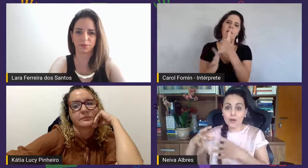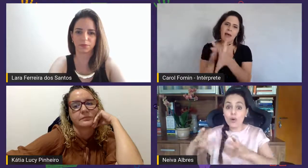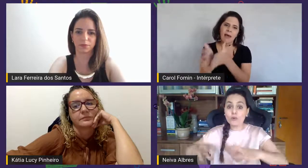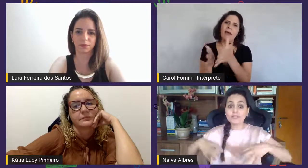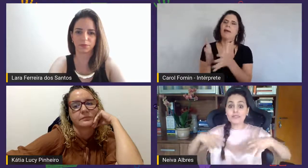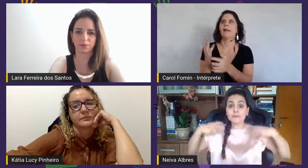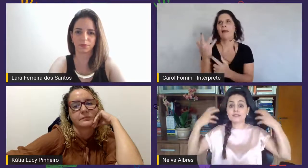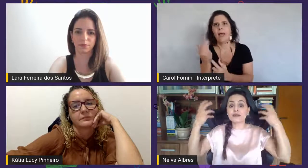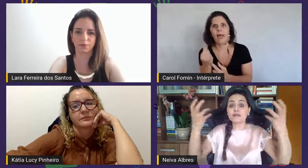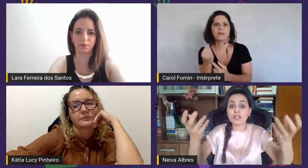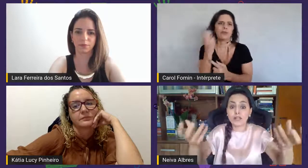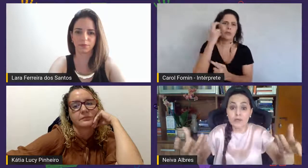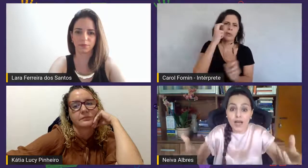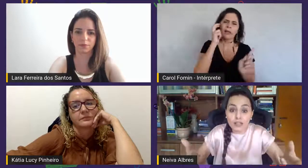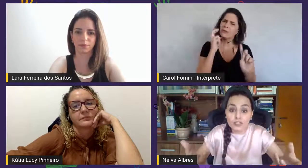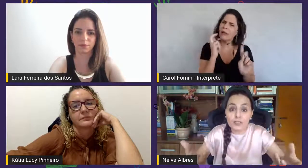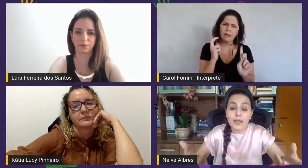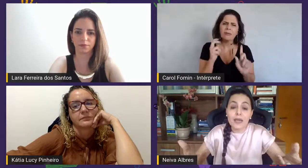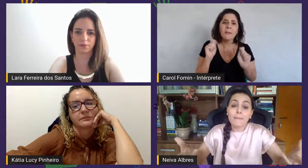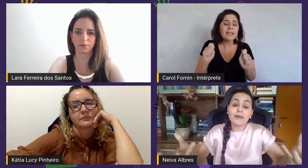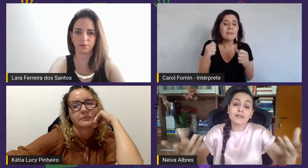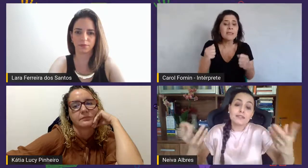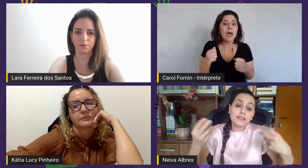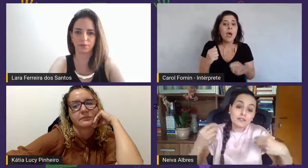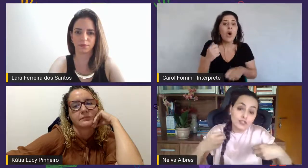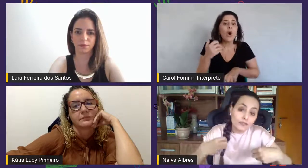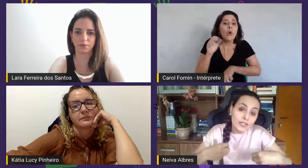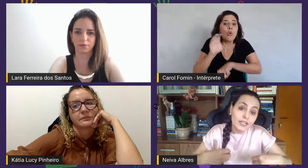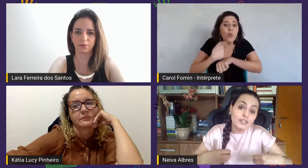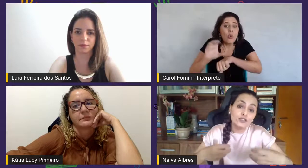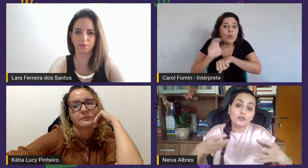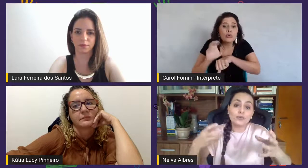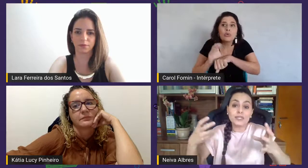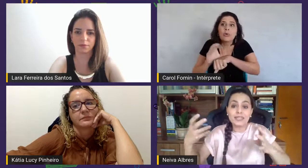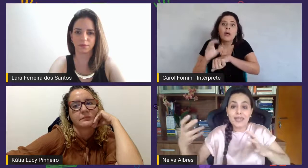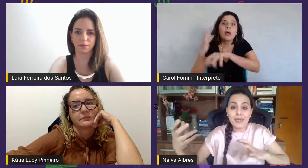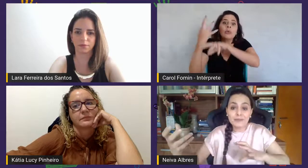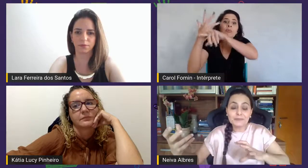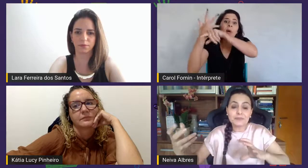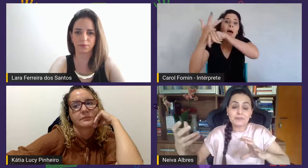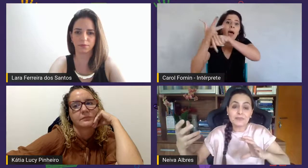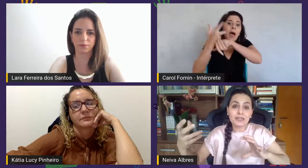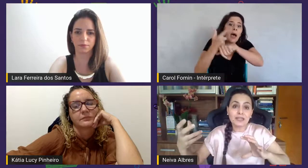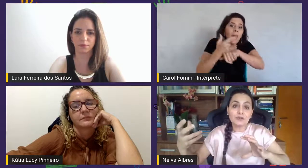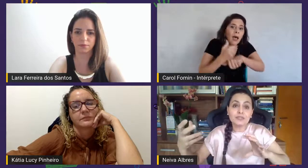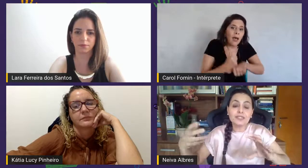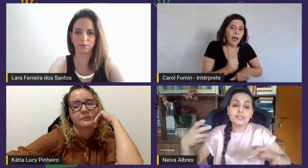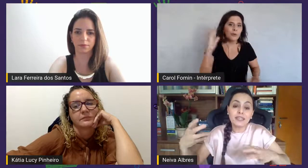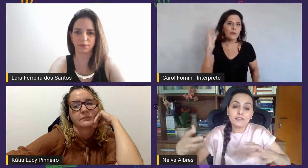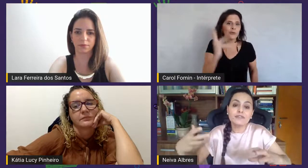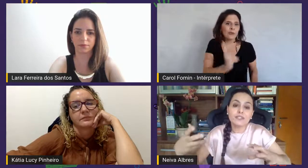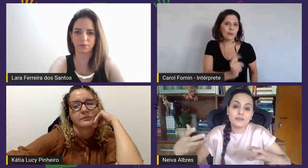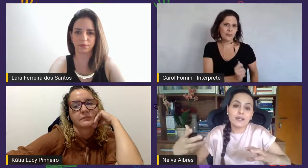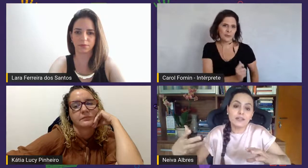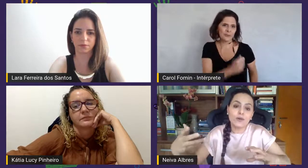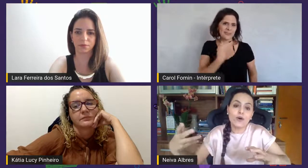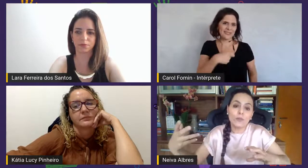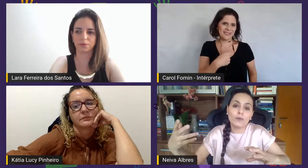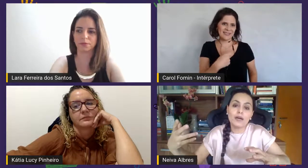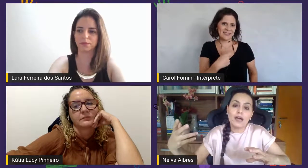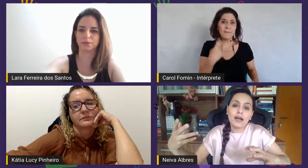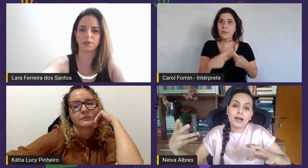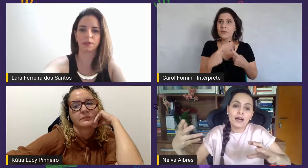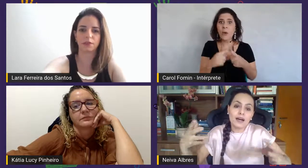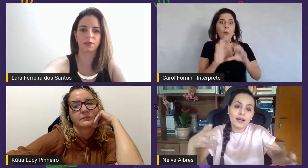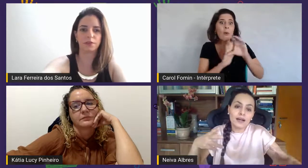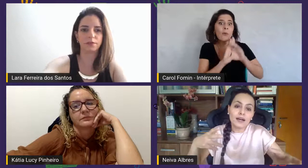curso. É uma concepção de linguagem bastante diferente do que se tem visto aí